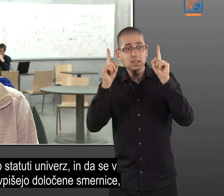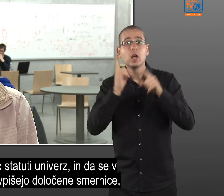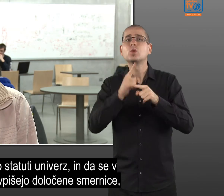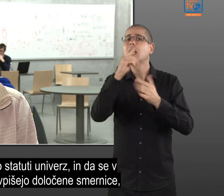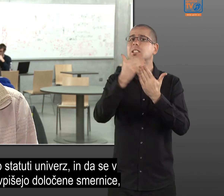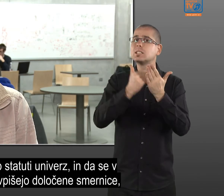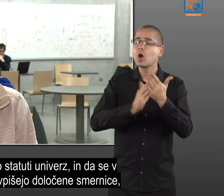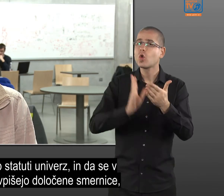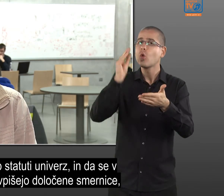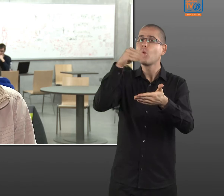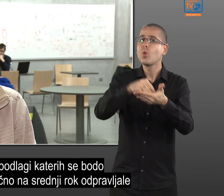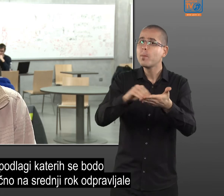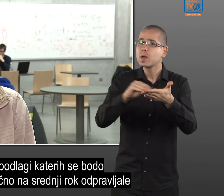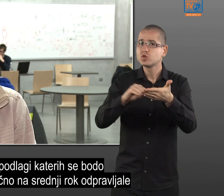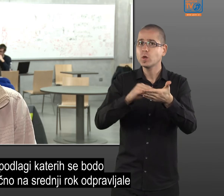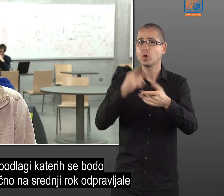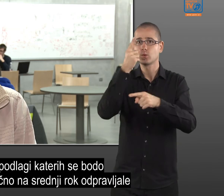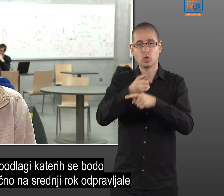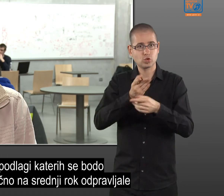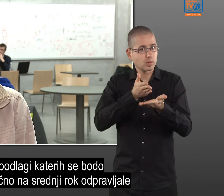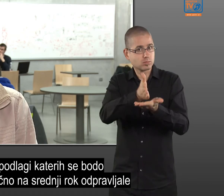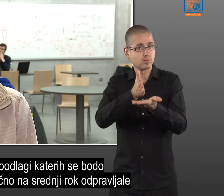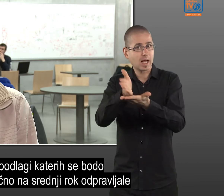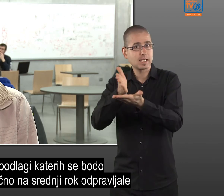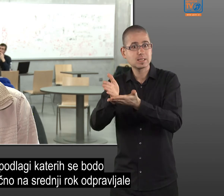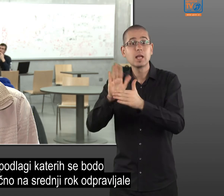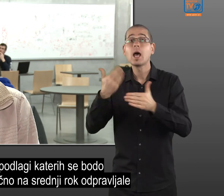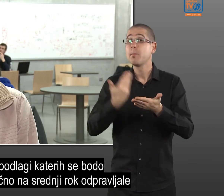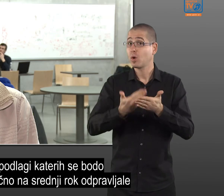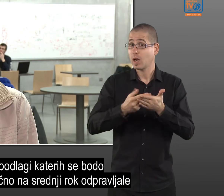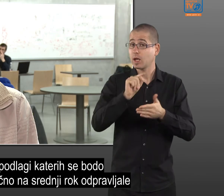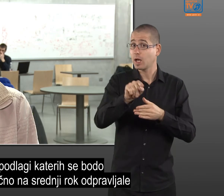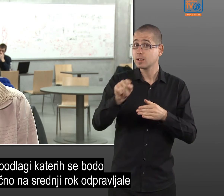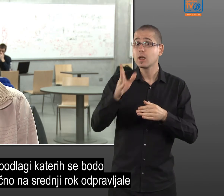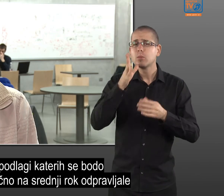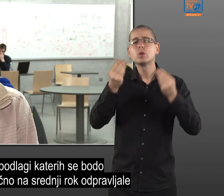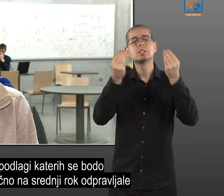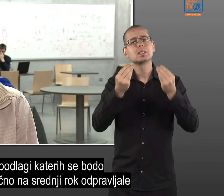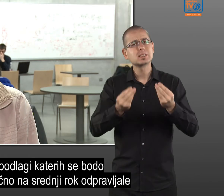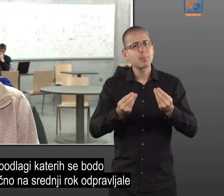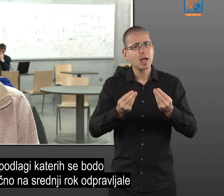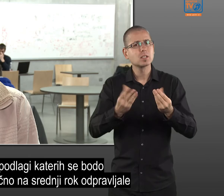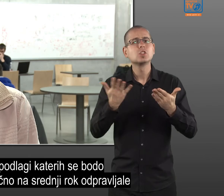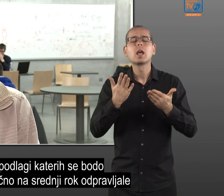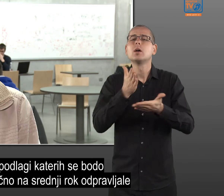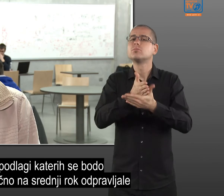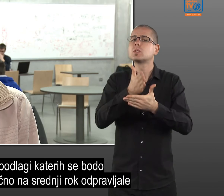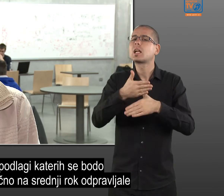pišejo določene smernice, na podlagi katerih se bodo tako sistematično nekje na srednji rok potem